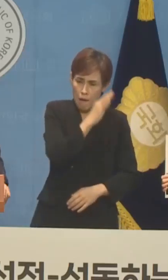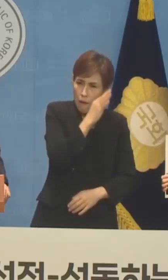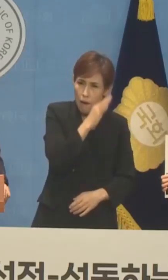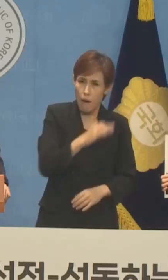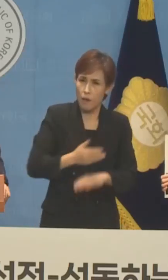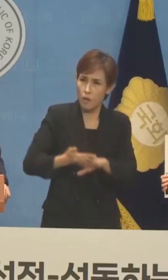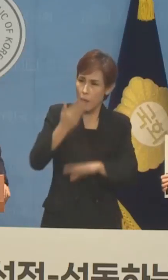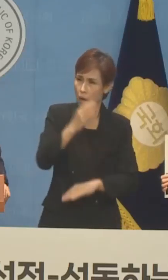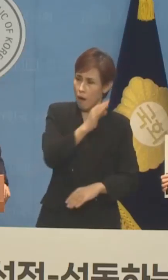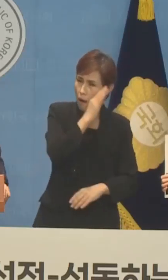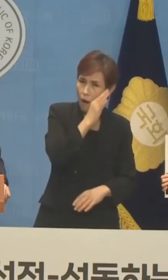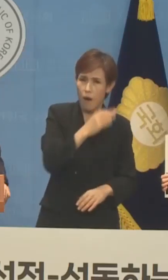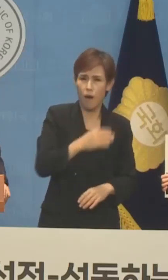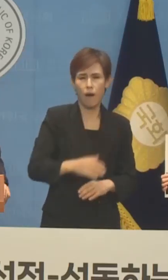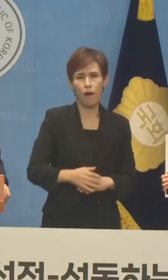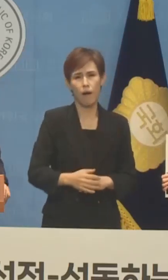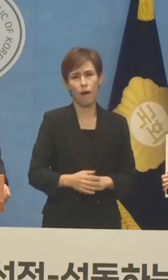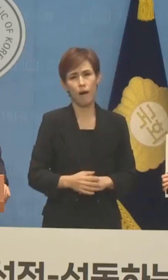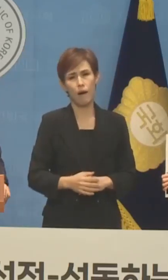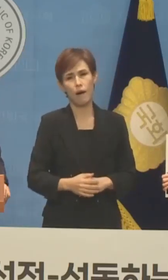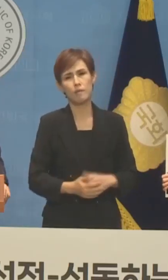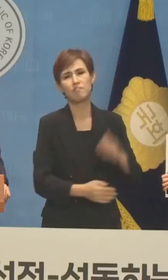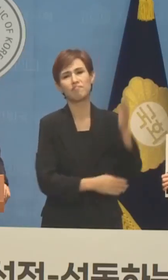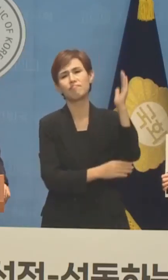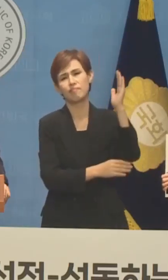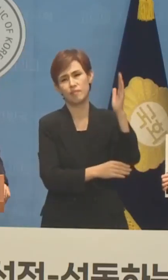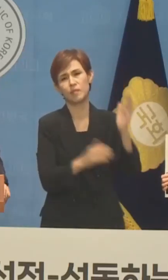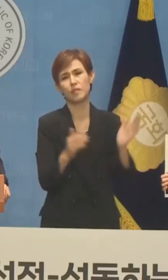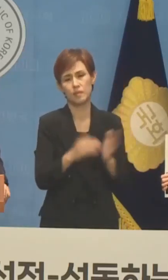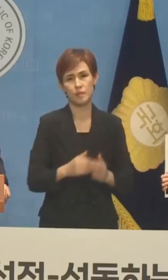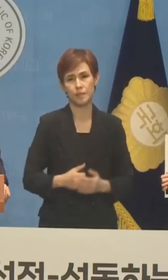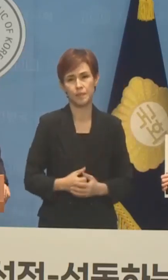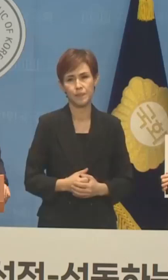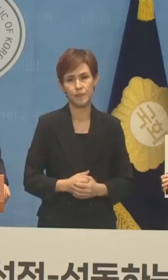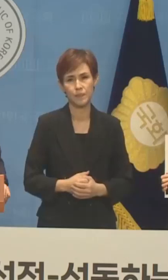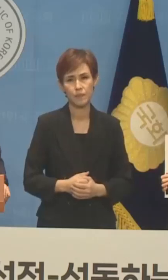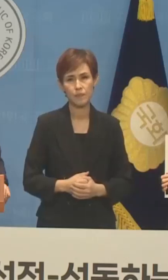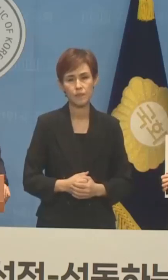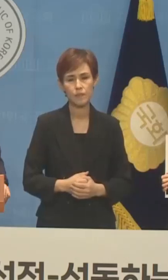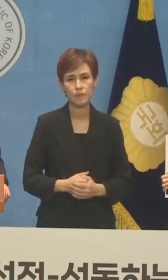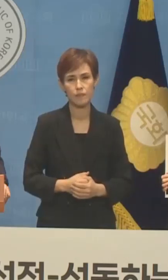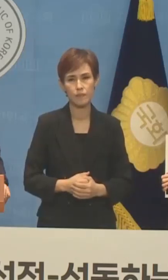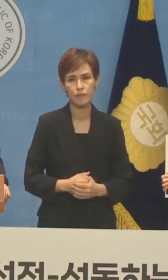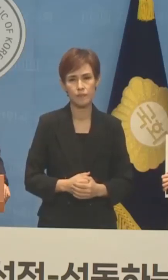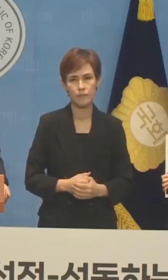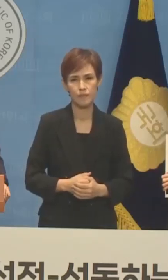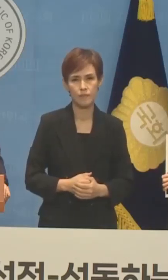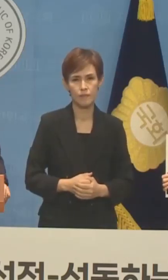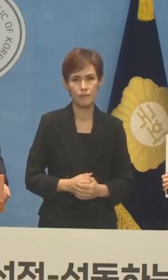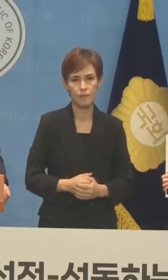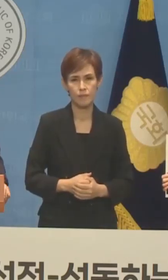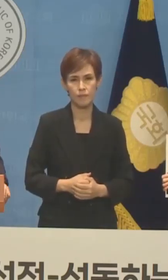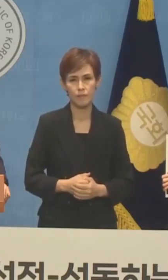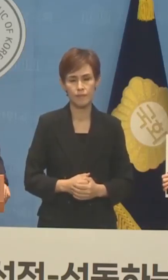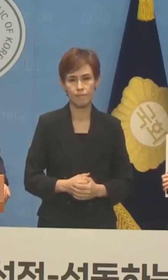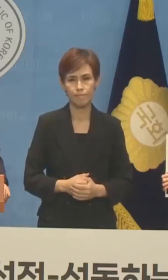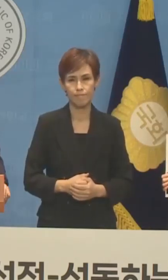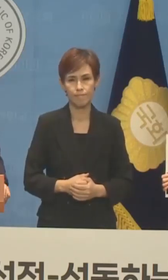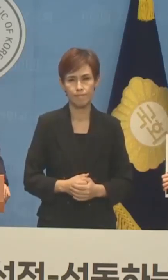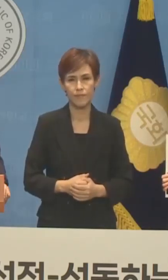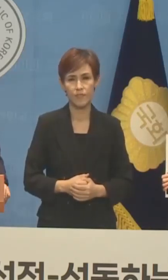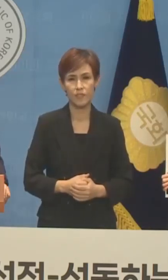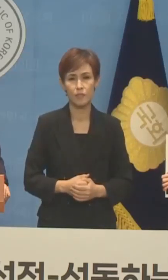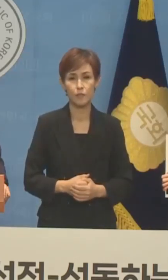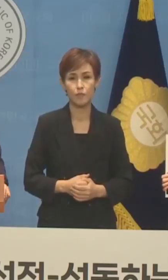같은 주민으로 살고 있는 것이 창피해서 눈을 뜨고 지금 살 수가 없다. 이런 자유발언을 정확히 좀